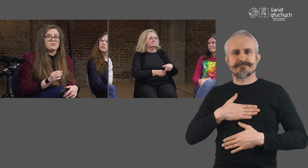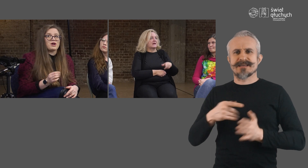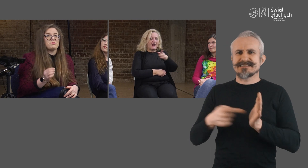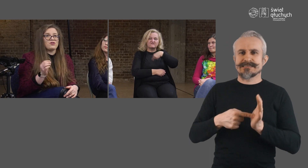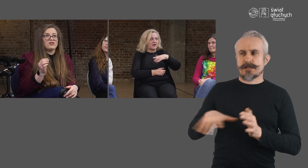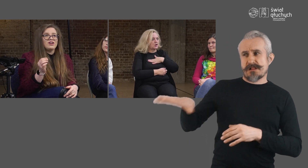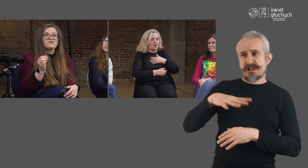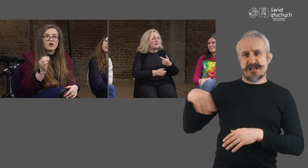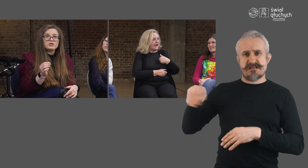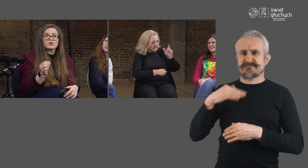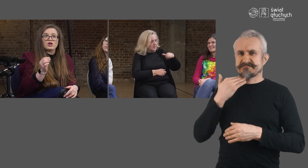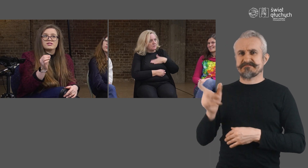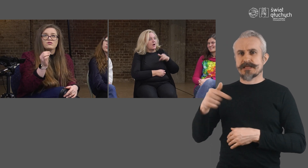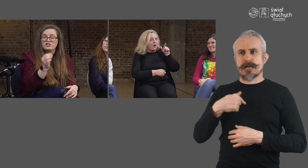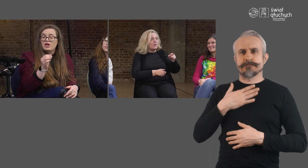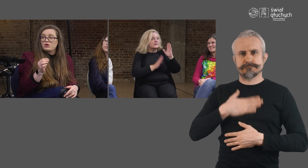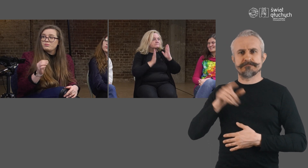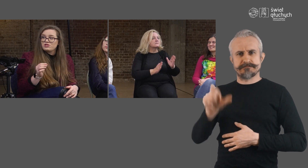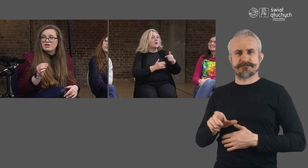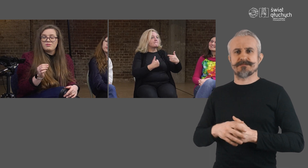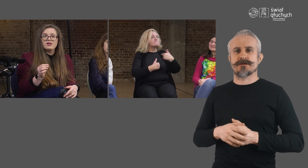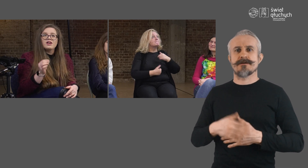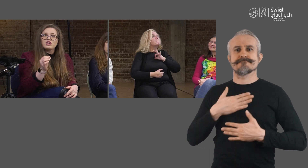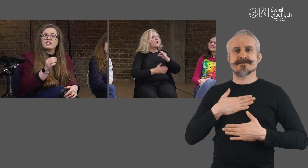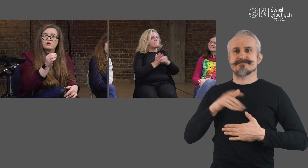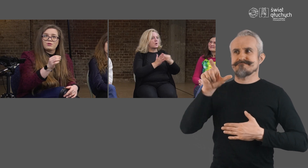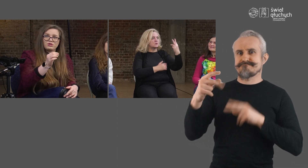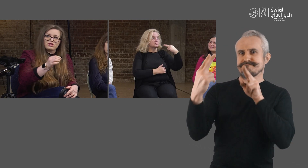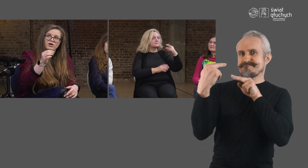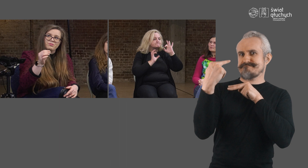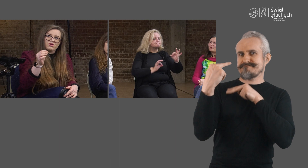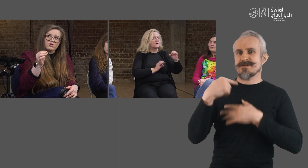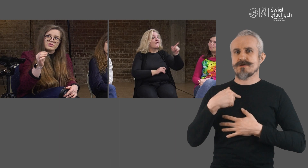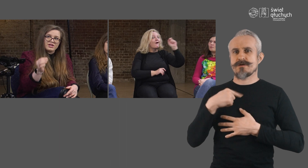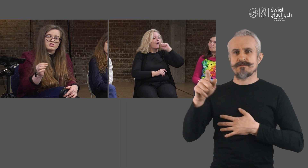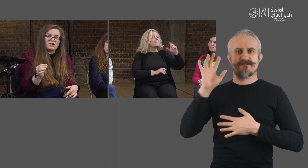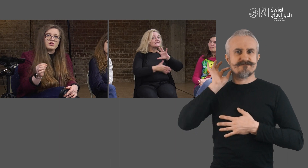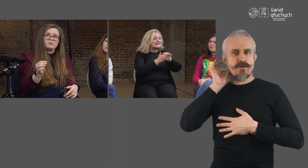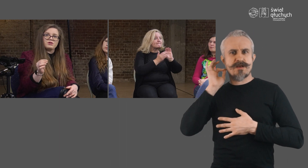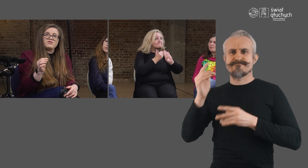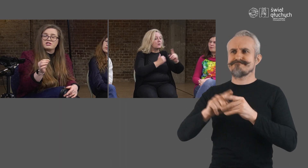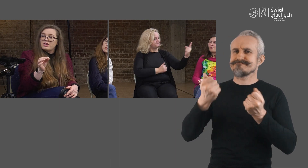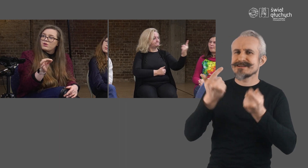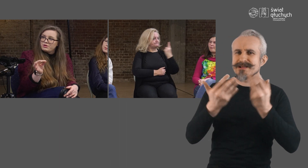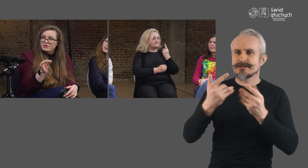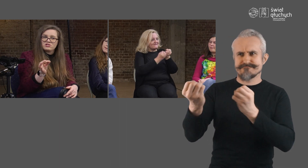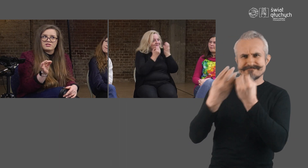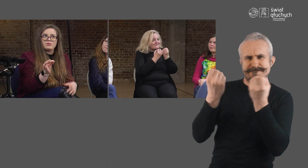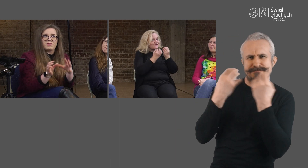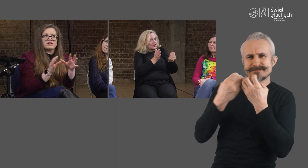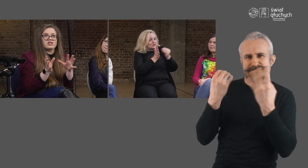ją uwielbiałam, bo w końcu ona zauważała moje potrzeby i ona do mnie podchodziła po zajęciach i wyjaśniała